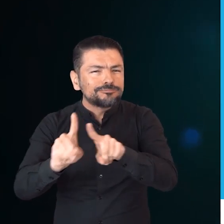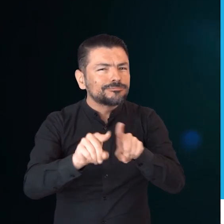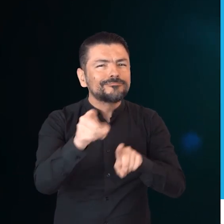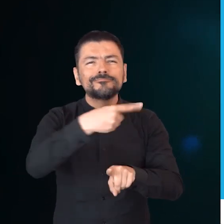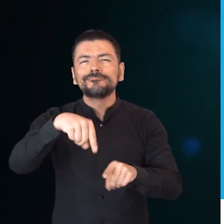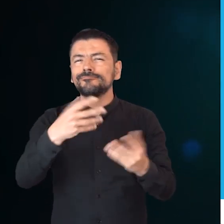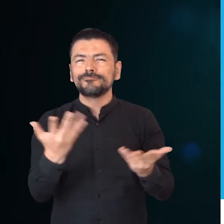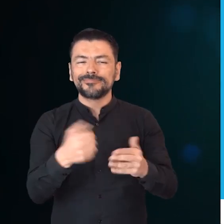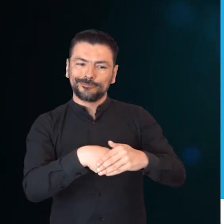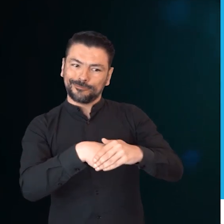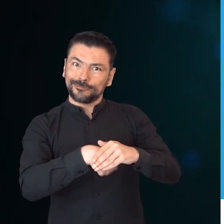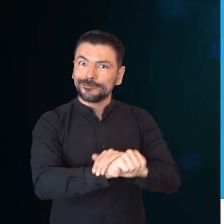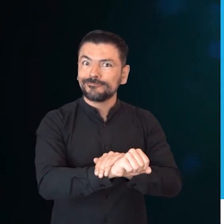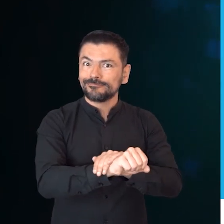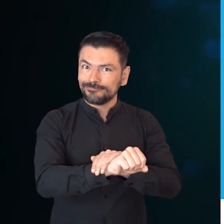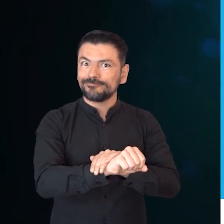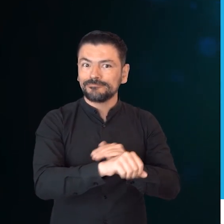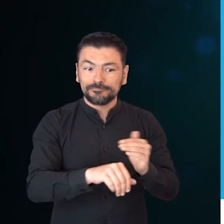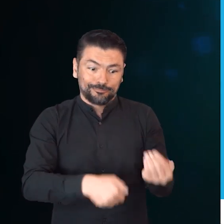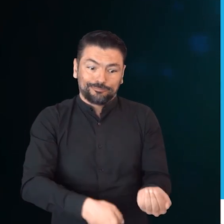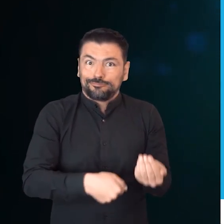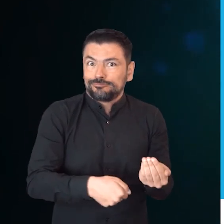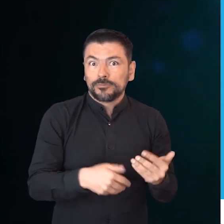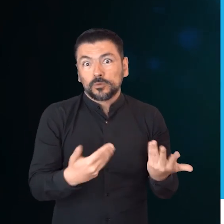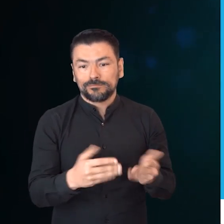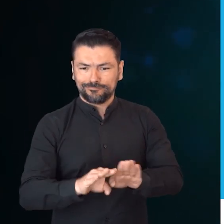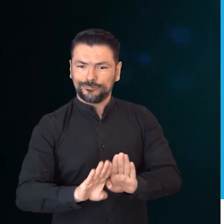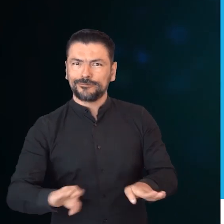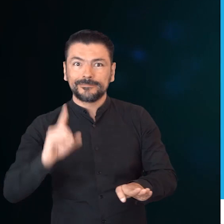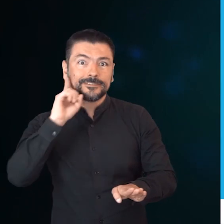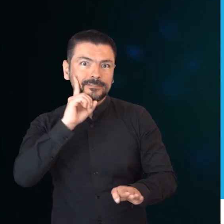apoyo familiar para una crianza inclusiva en la primera infancia.